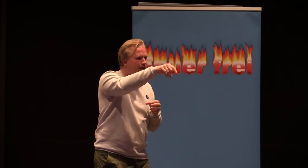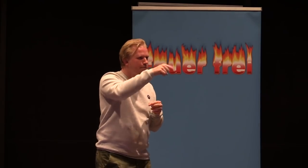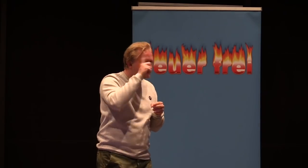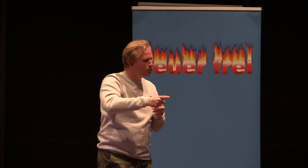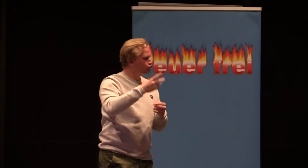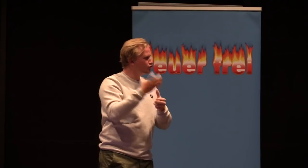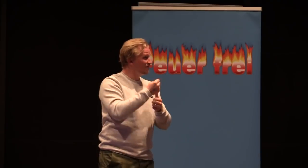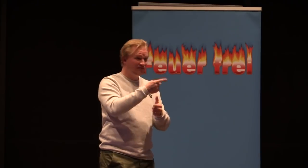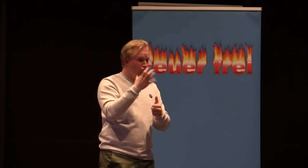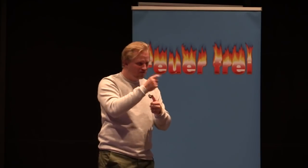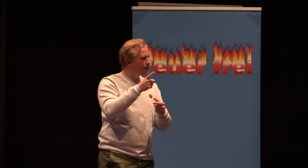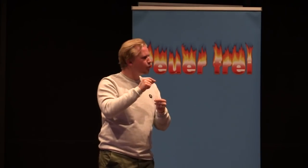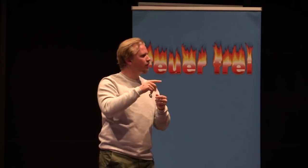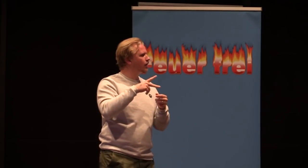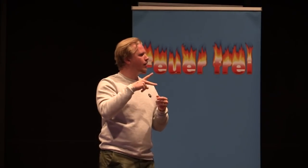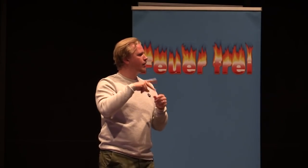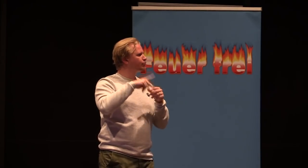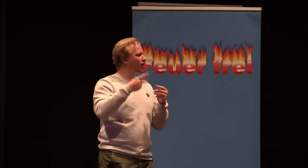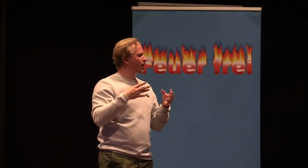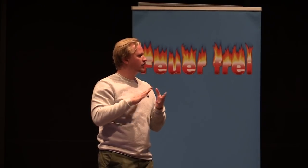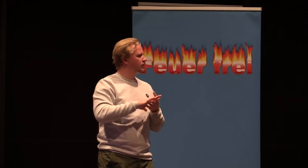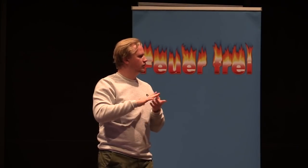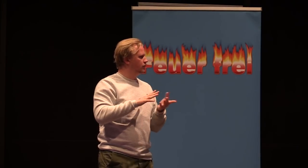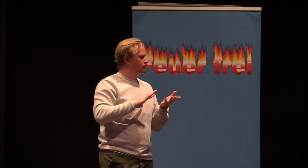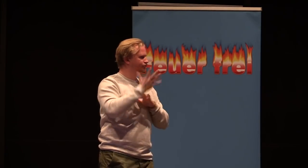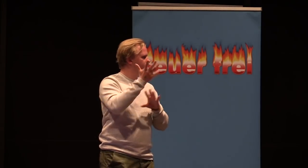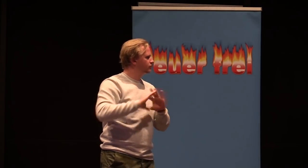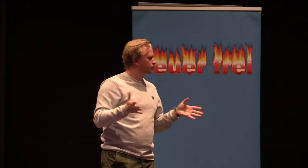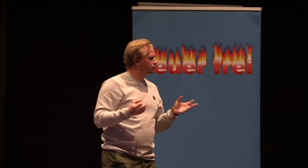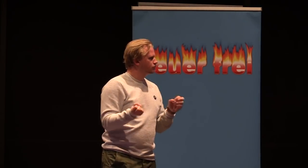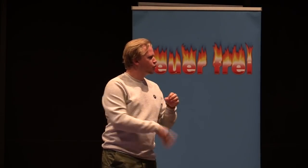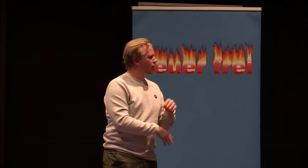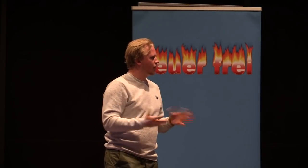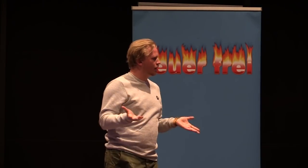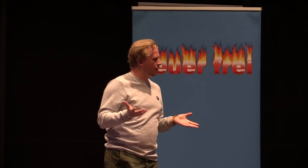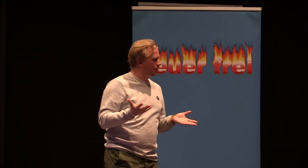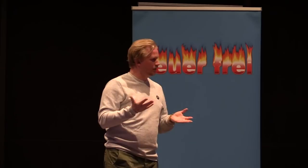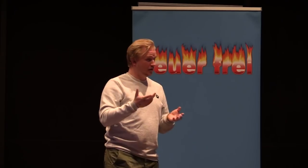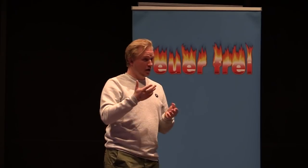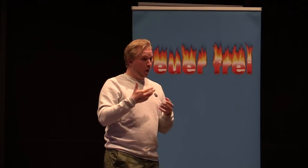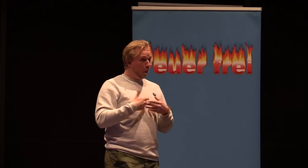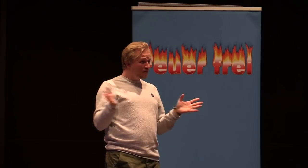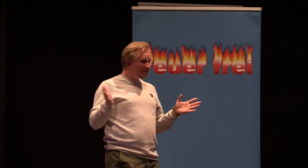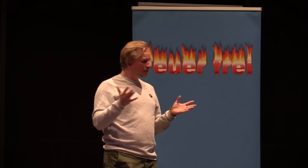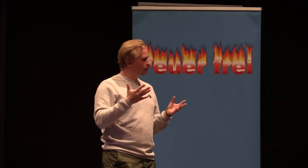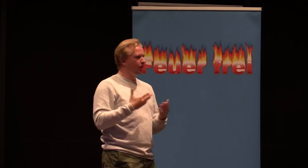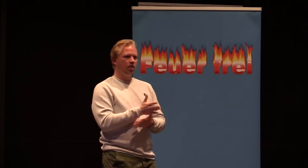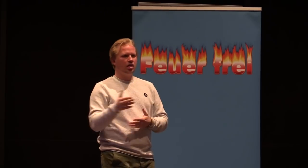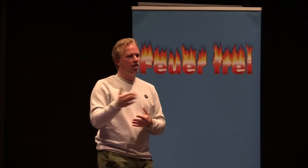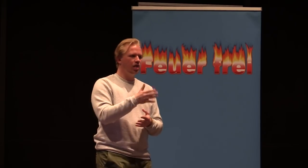zeitliches Ende auch, dass man die Leute auch einfach, damit die auch sagen, gut, das Projekt ist vorbei und wir haben dieses und jenes geschafft, ne?